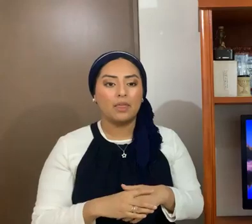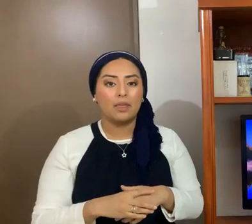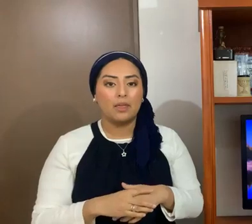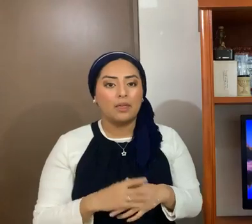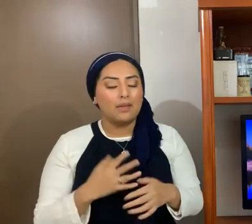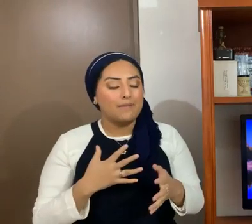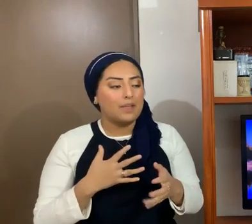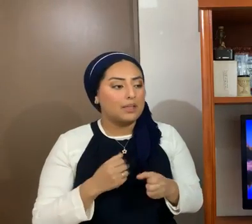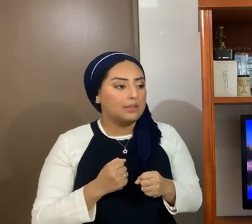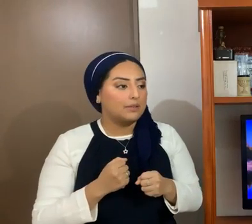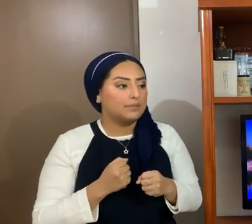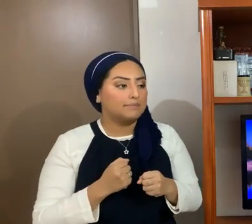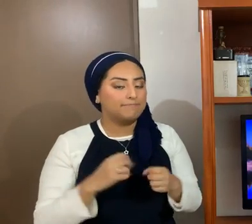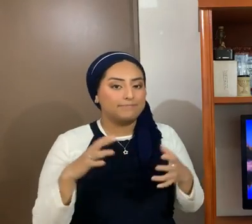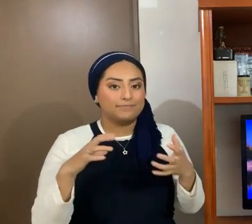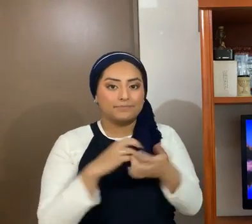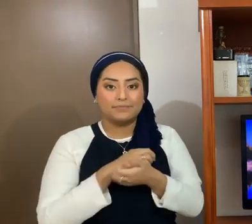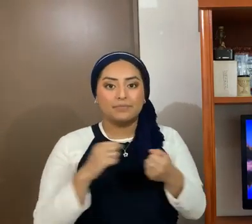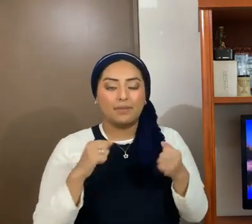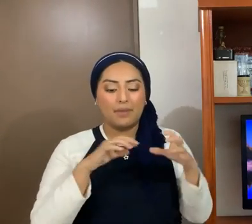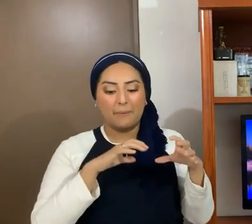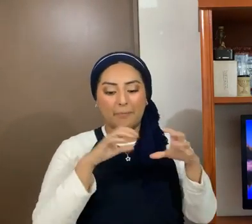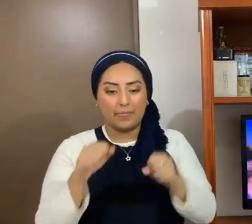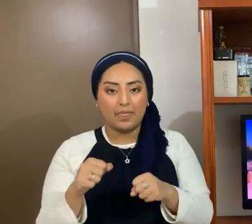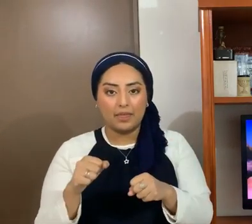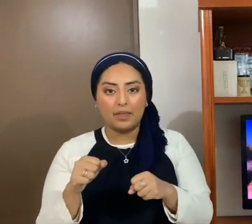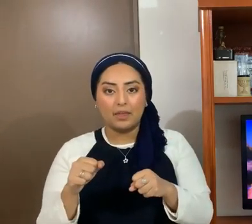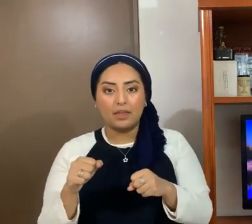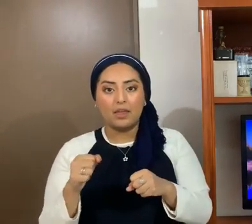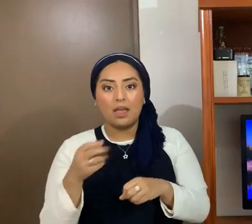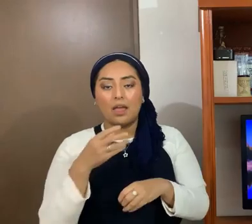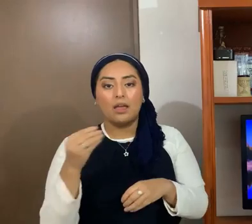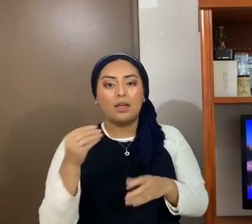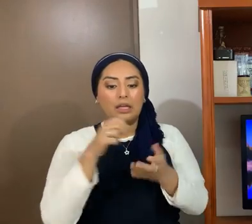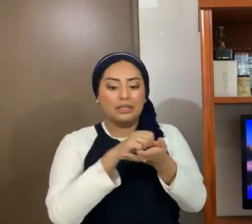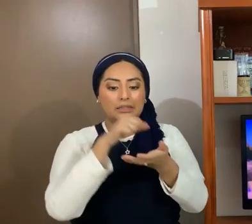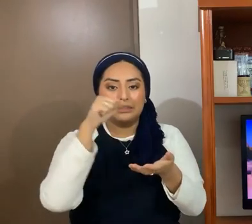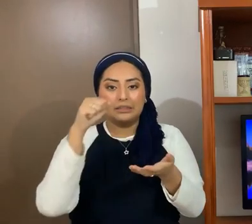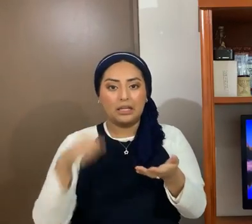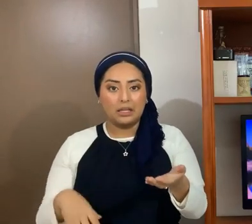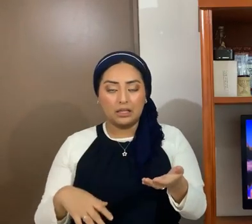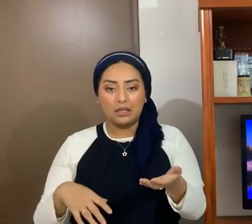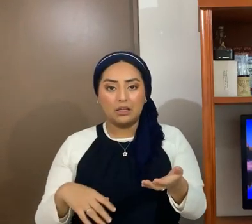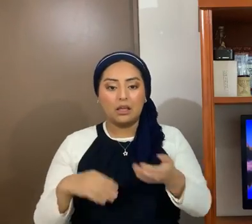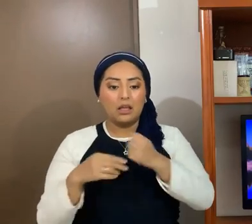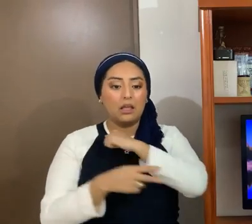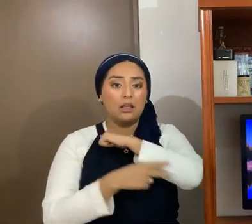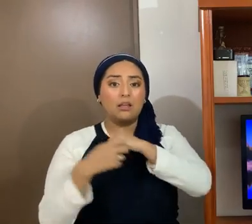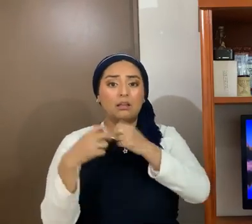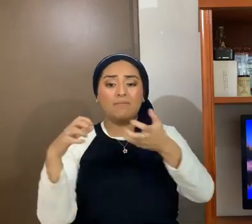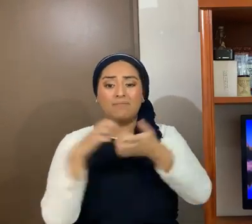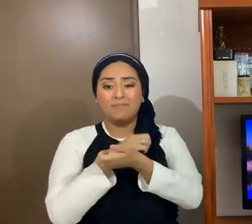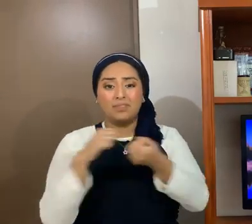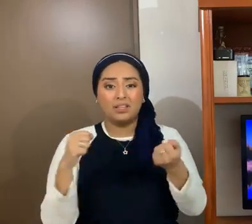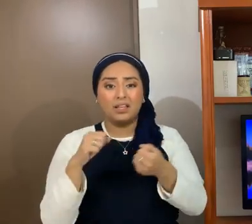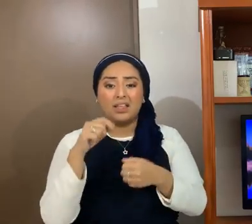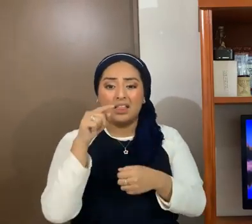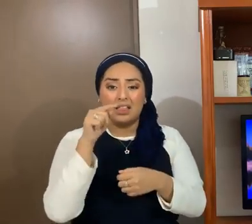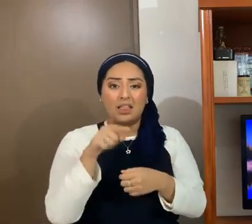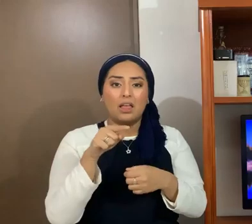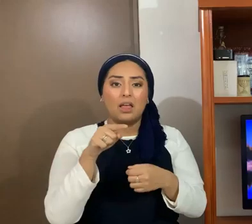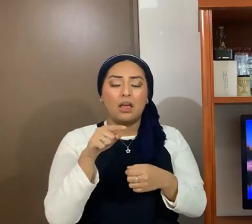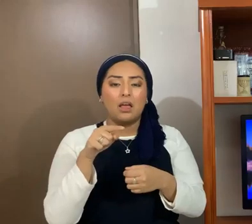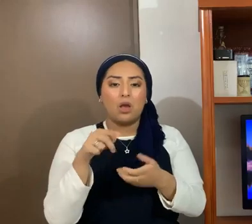de inmediato la destrucción lo alcanza y quita, roba, destruye esa